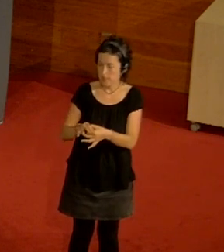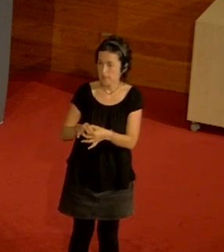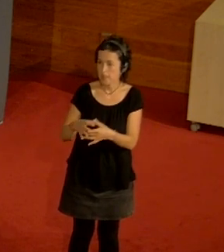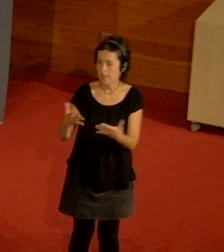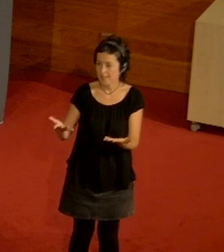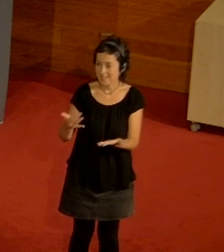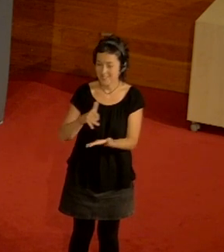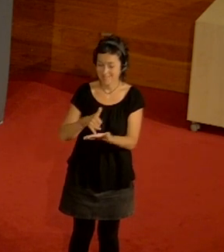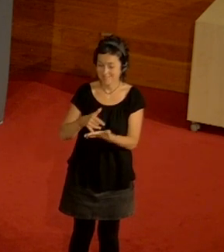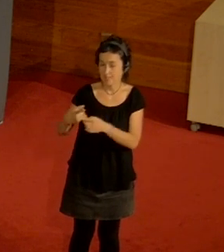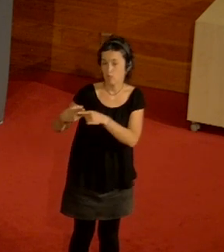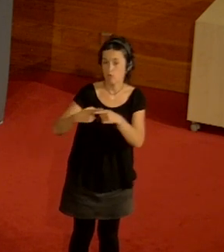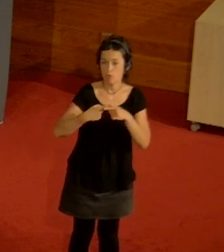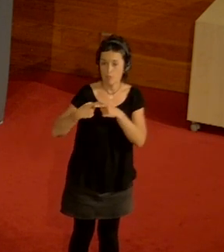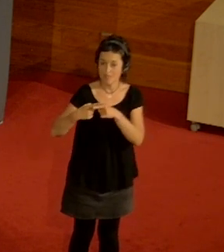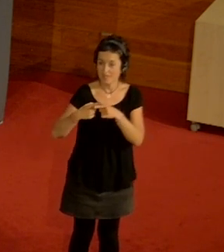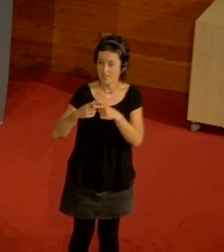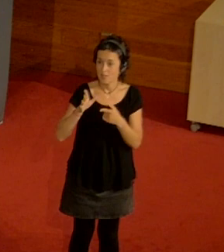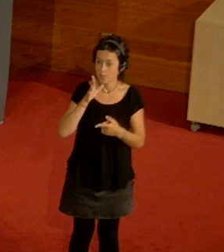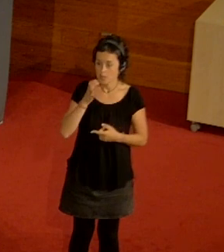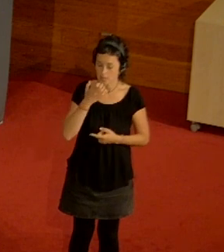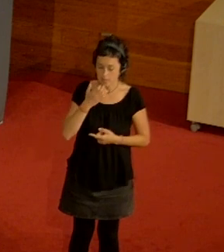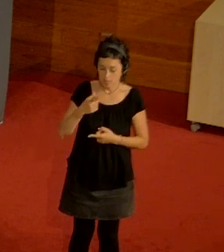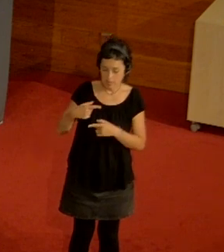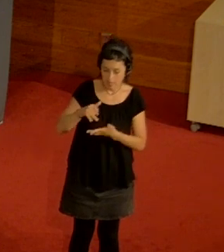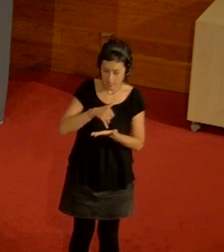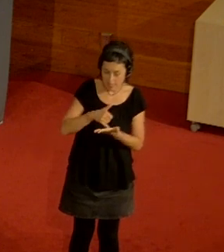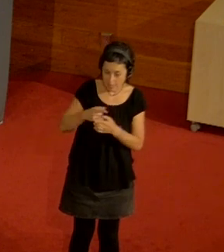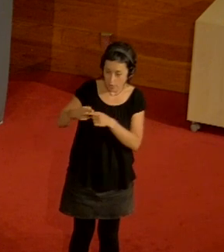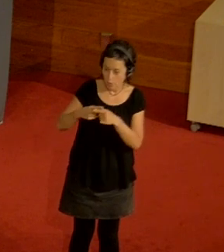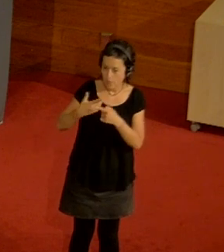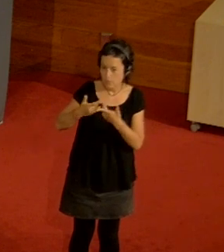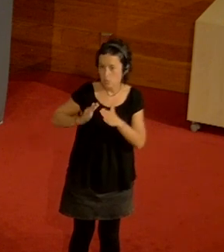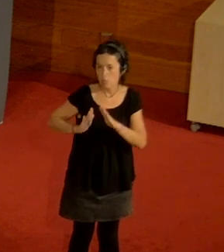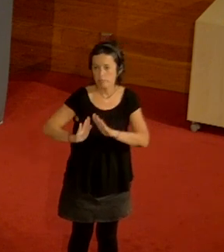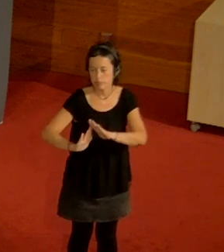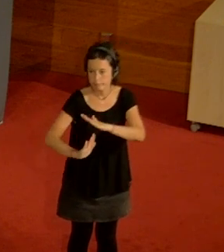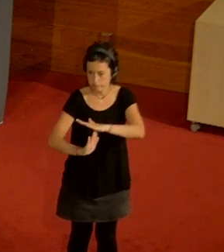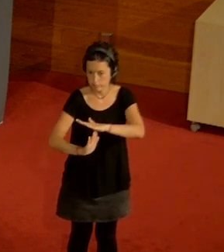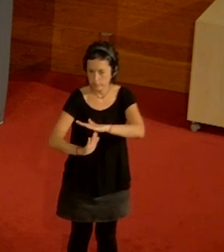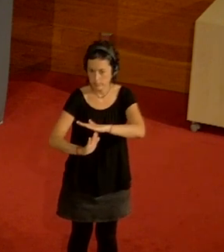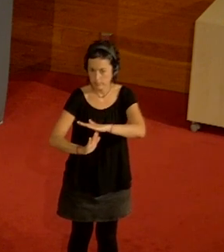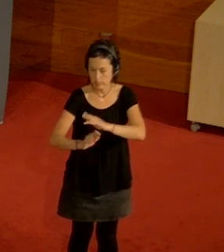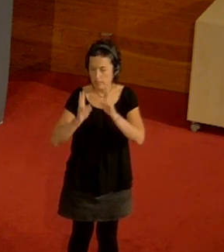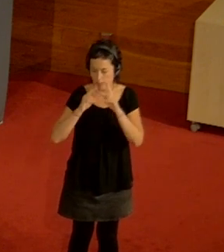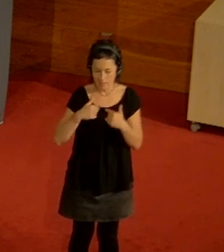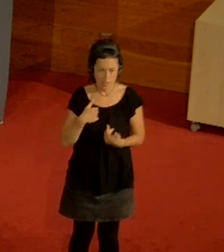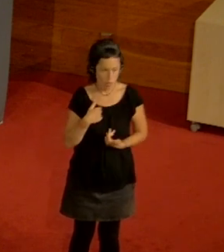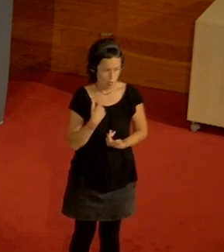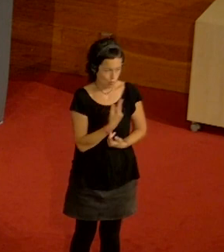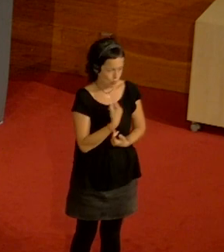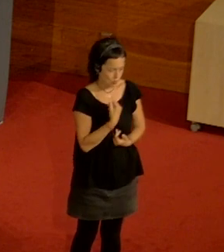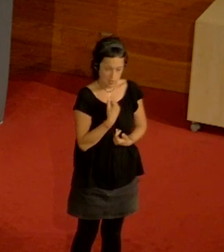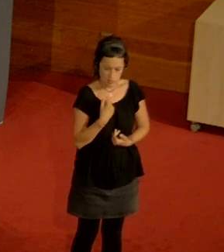vulnerabilidad porque porque al compartir esa vulnerabilidad nos frenamos y vemos que no que no que no es una excepción que me pase a mí y a